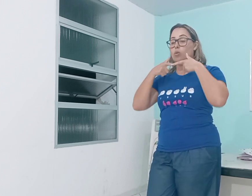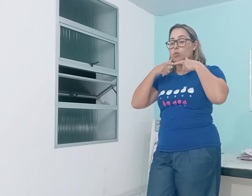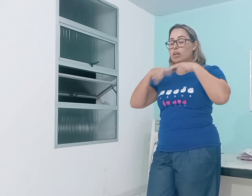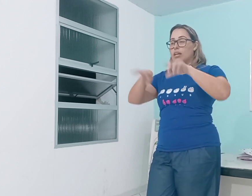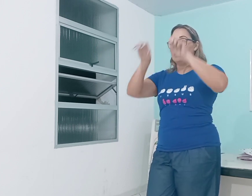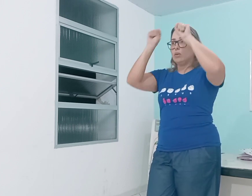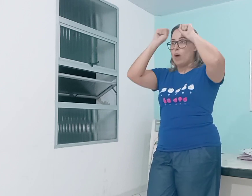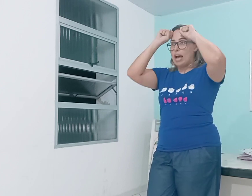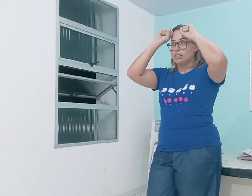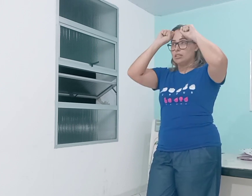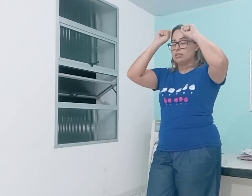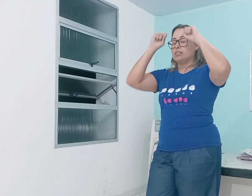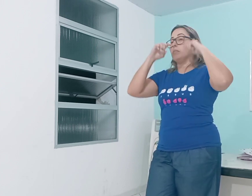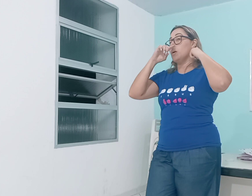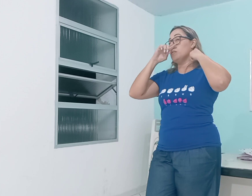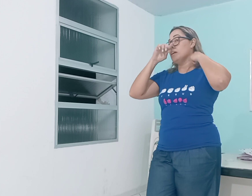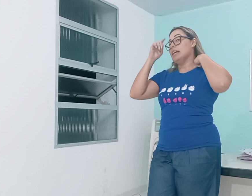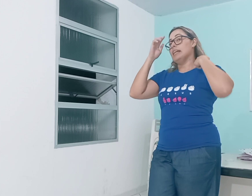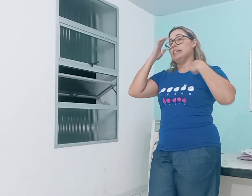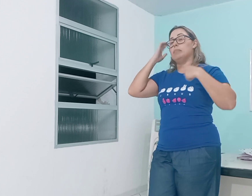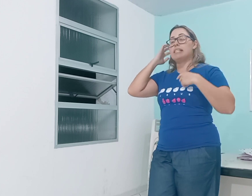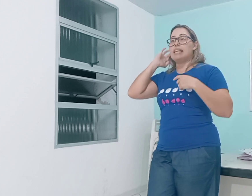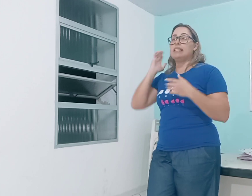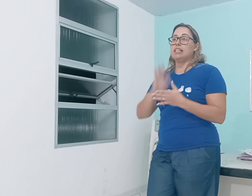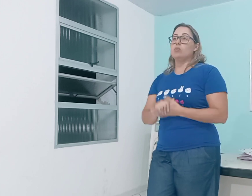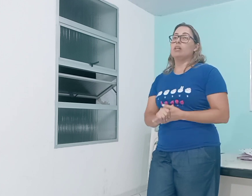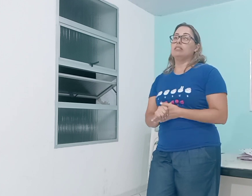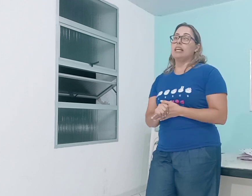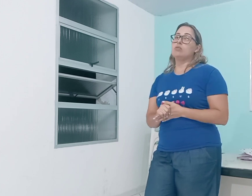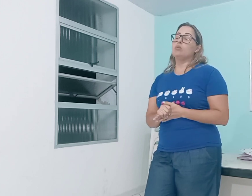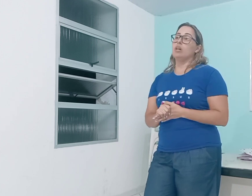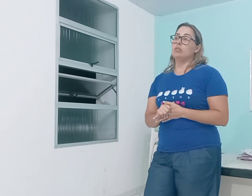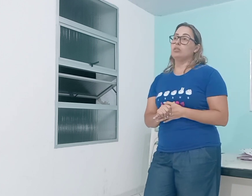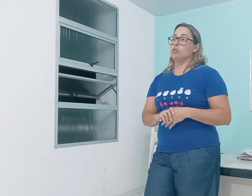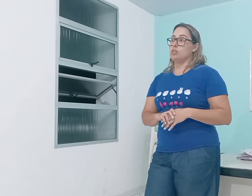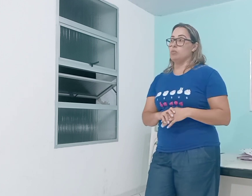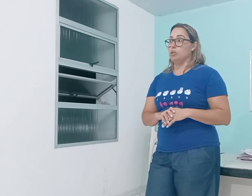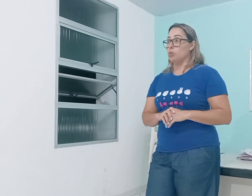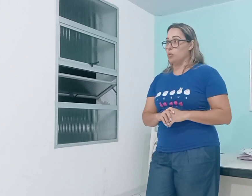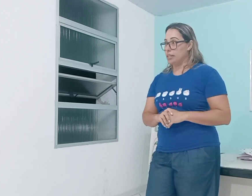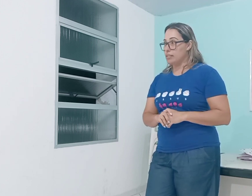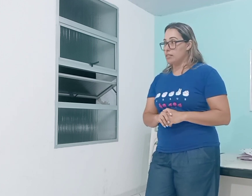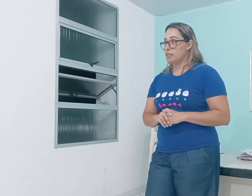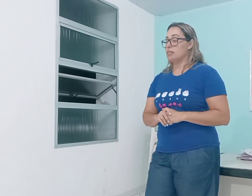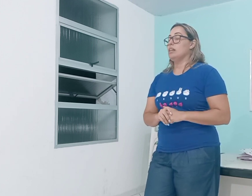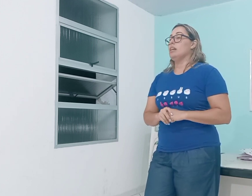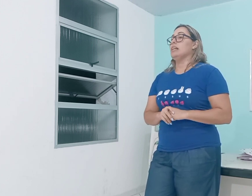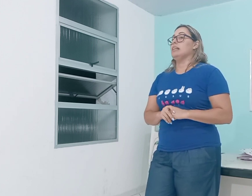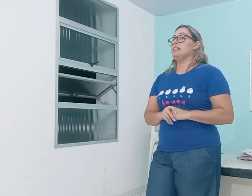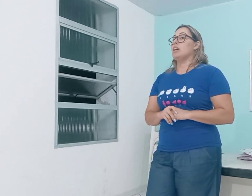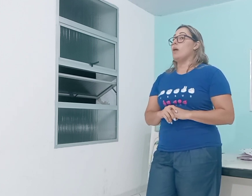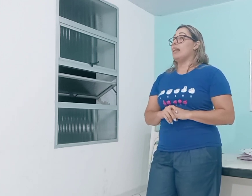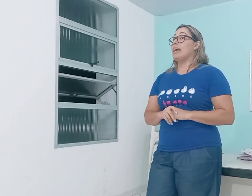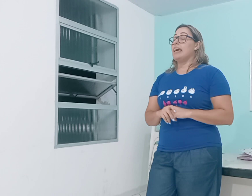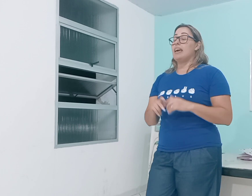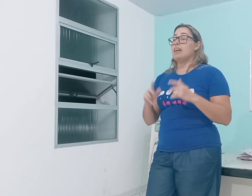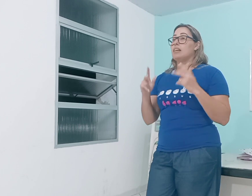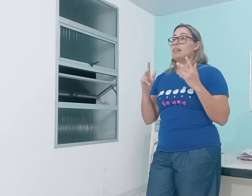ou linguagem. Bom, Libras é língua desde o ano de 2002. Então, ela é,